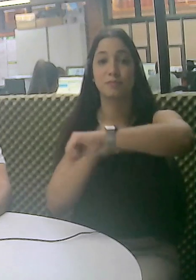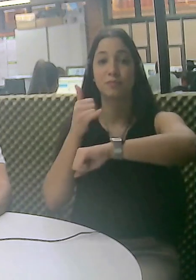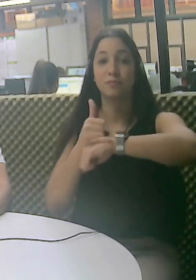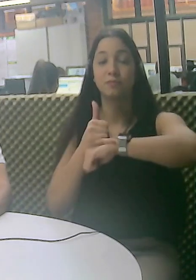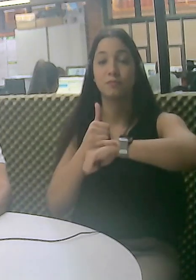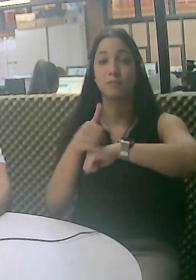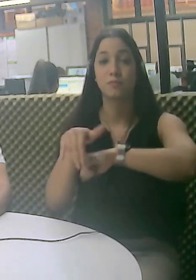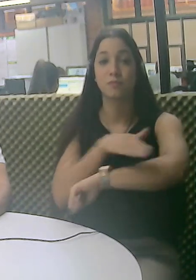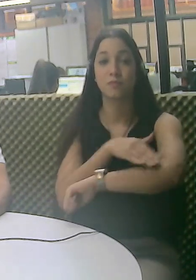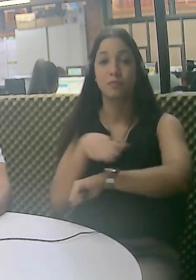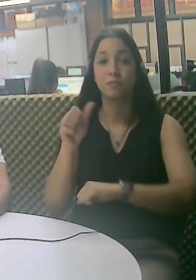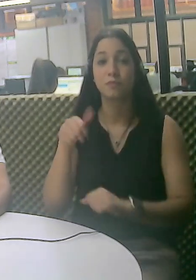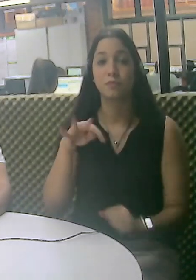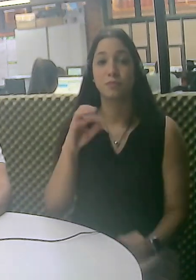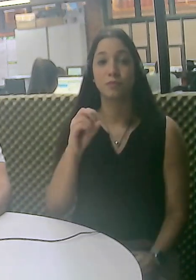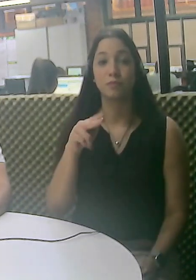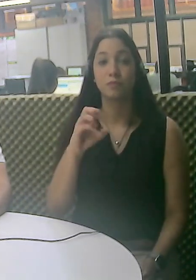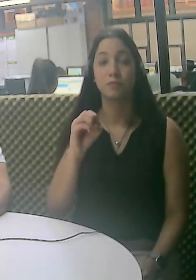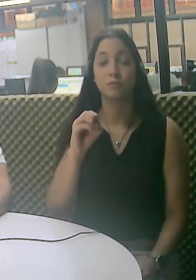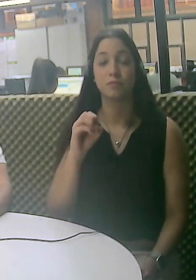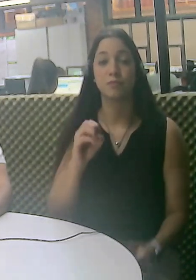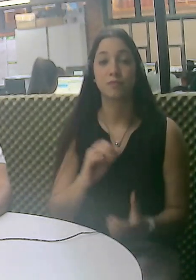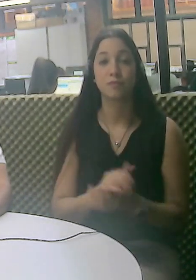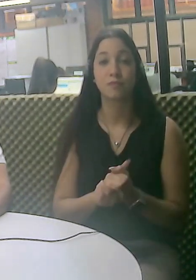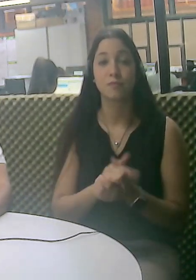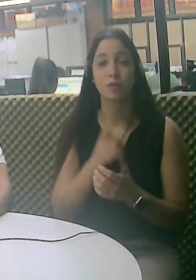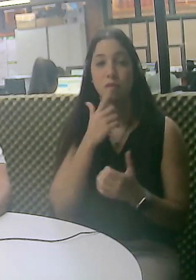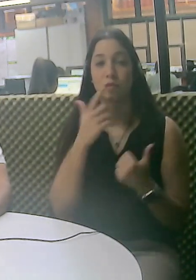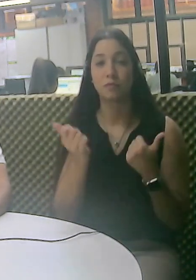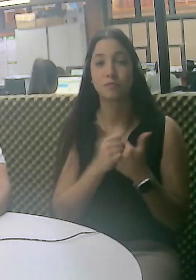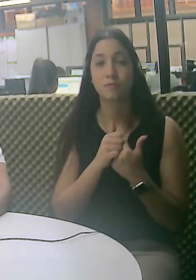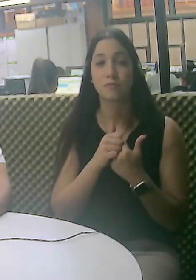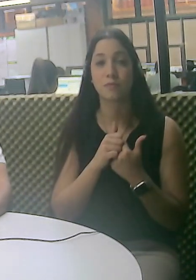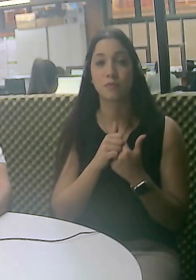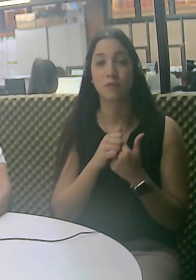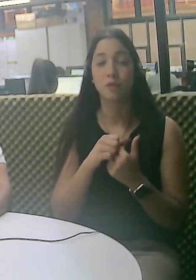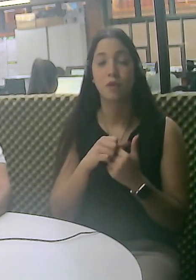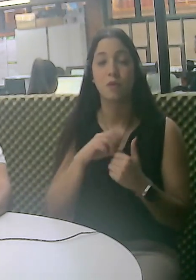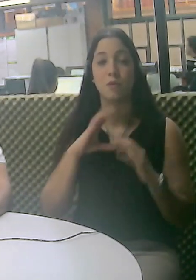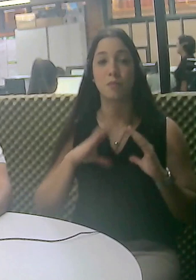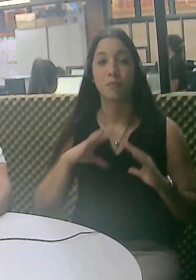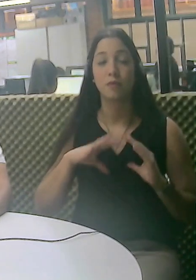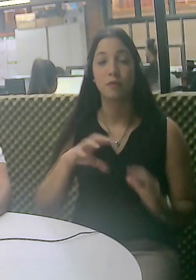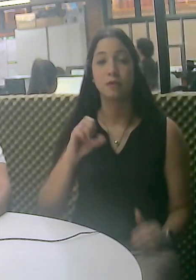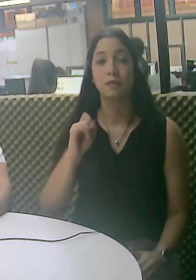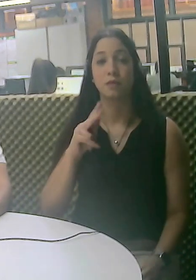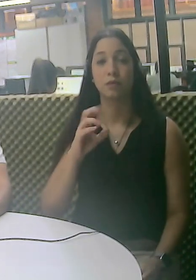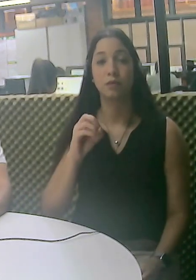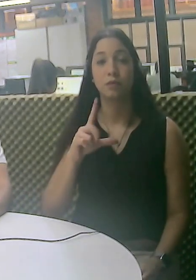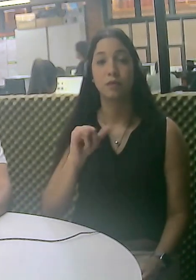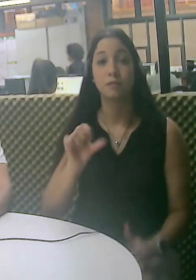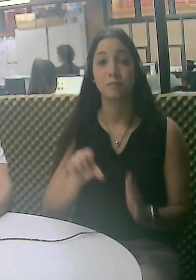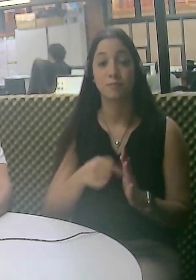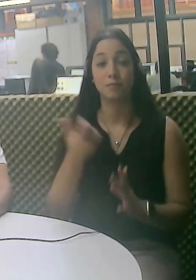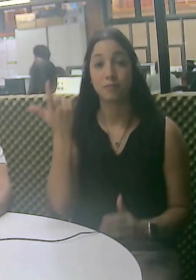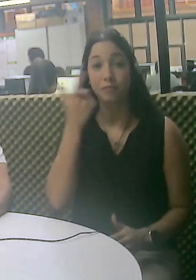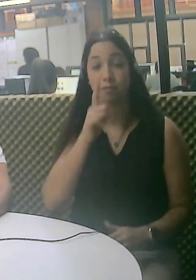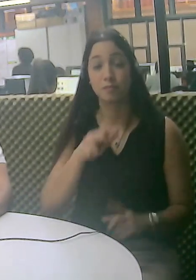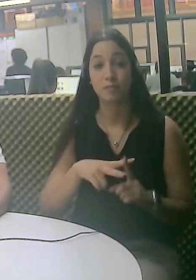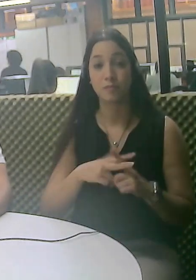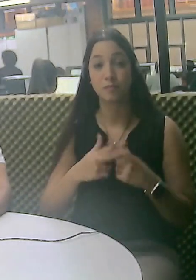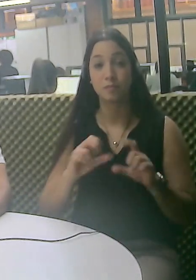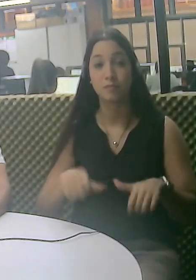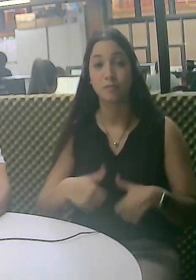localizada na Avenida Antônio Tomás Ferreira de Resende, próximo ao Parque Siqueiroli, é a primeira a ser contemplada. A reforma